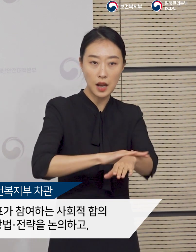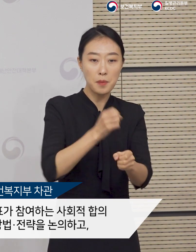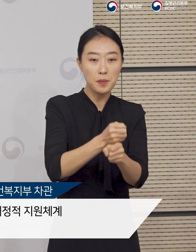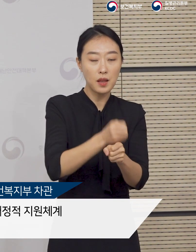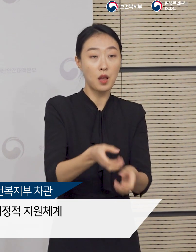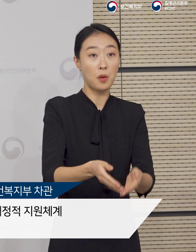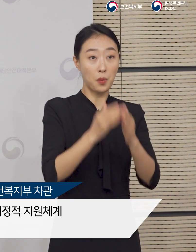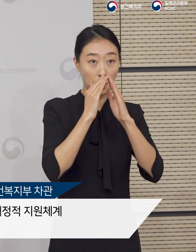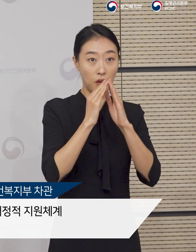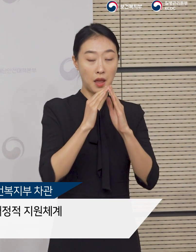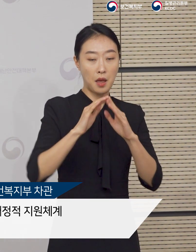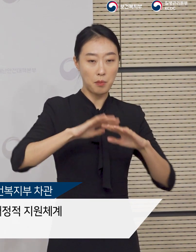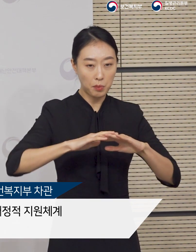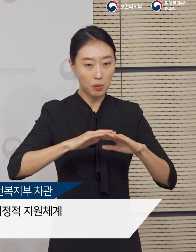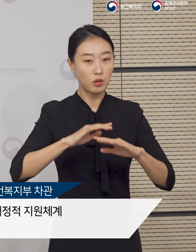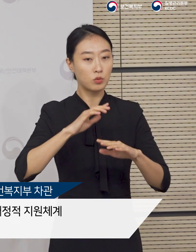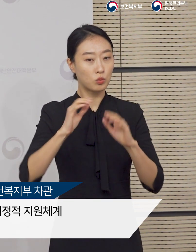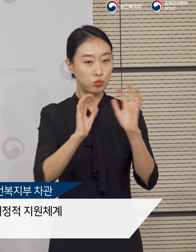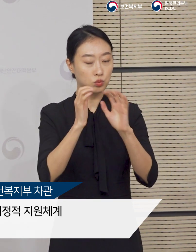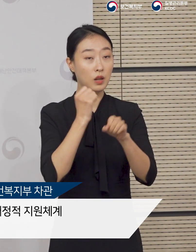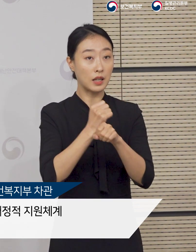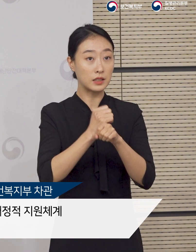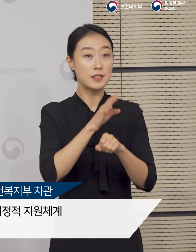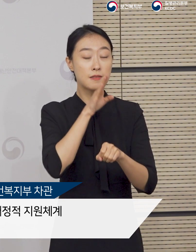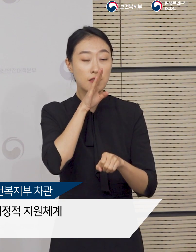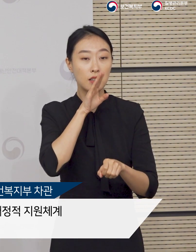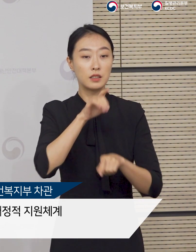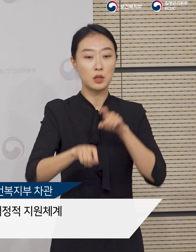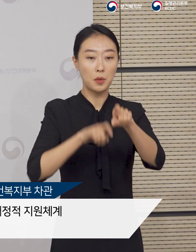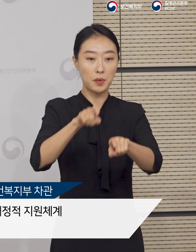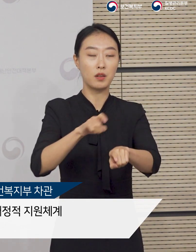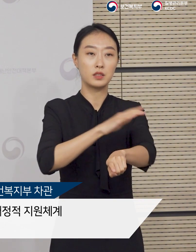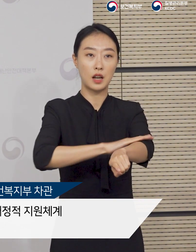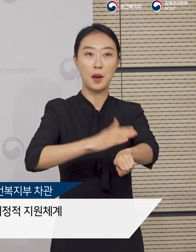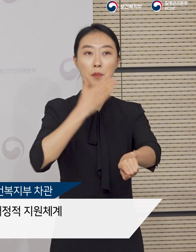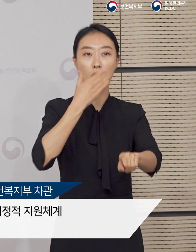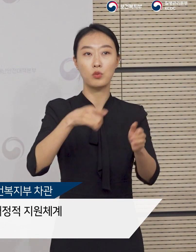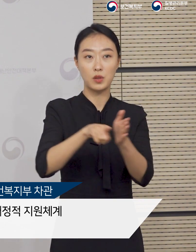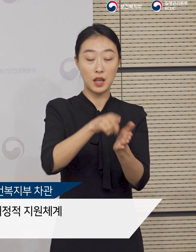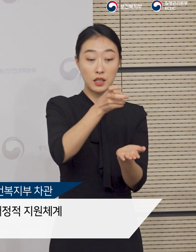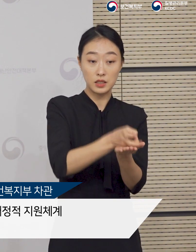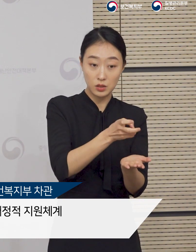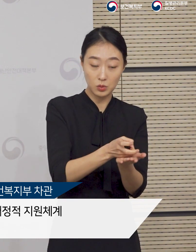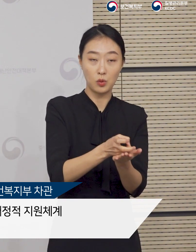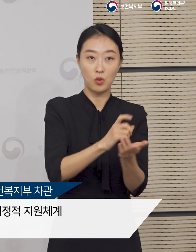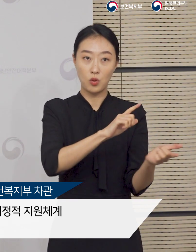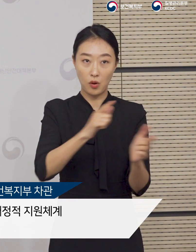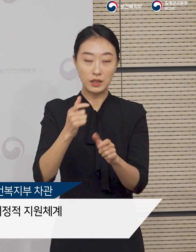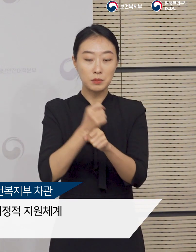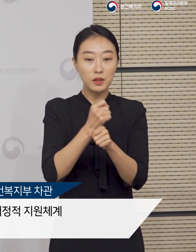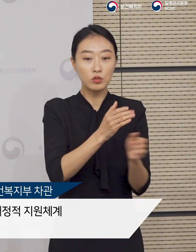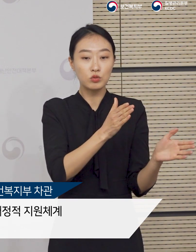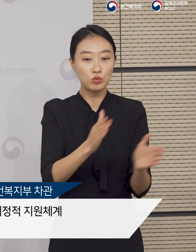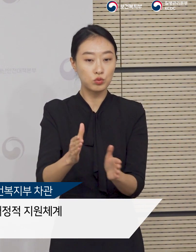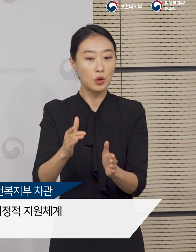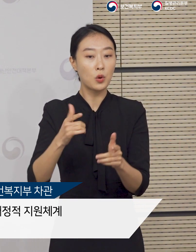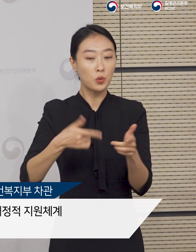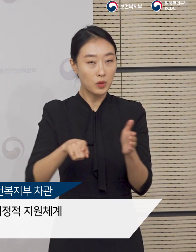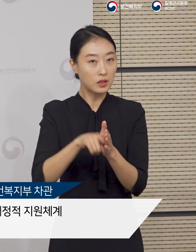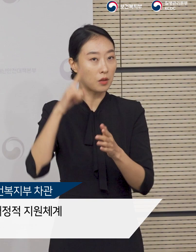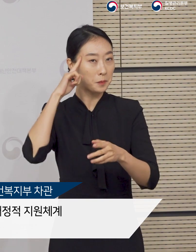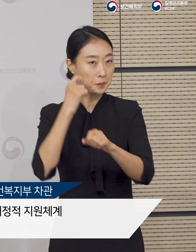논의하고 더불어서 자발적 실천을 유도할 수 있는 제도적, 재정적 지원체계 마련 방안도 강구해